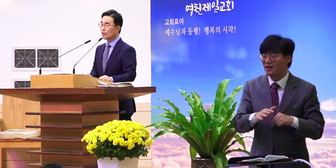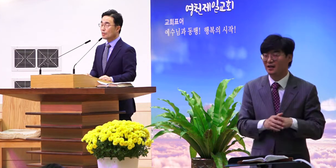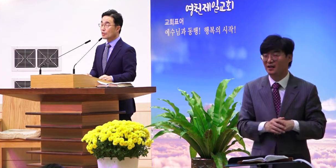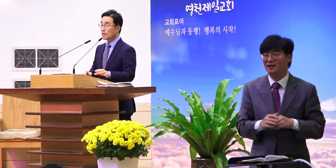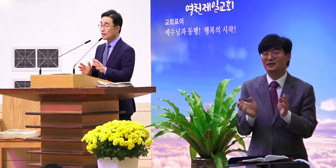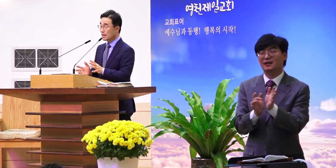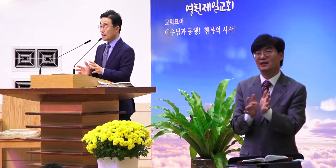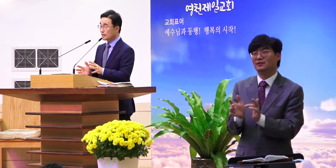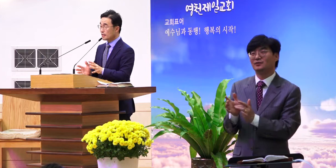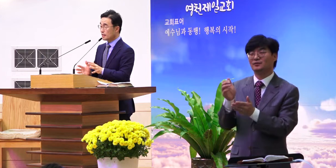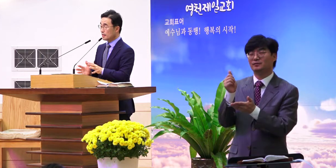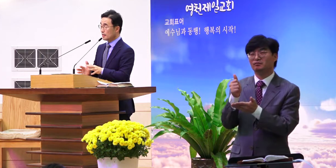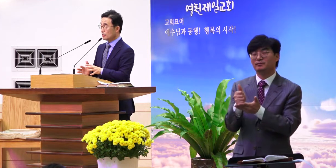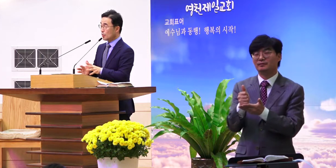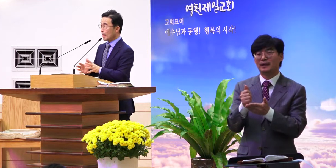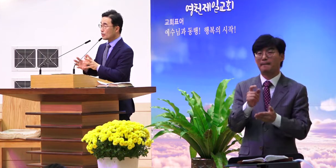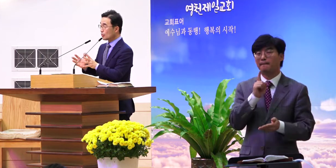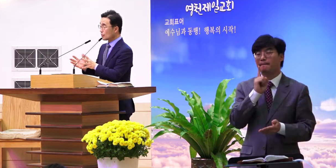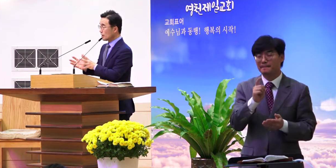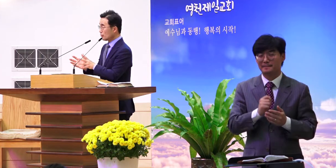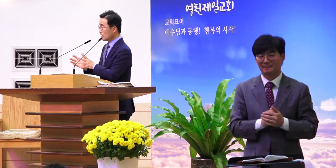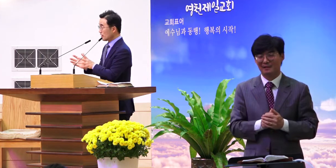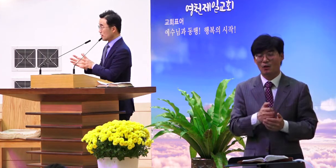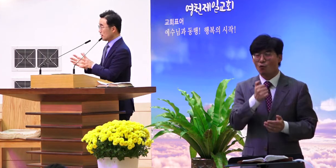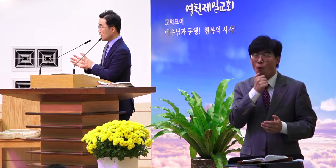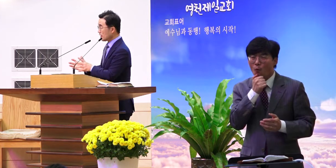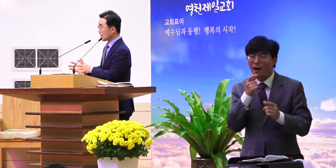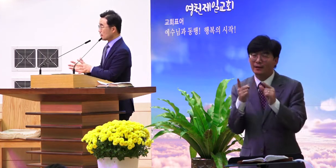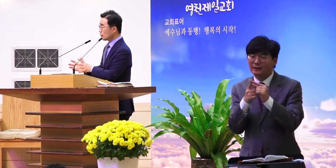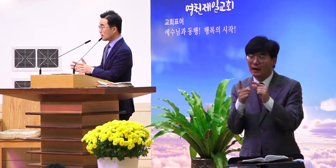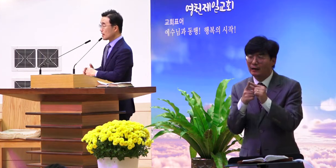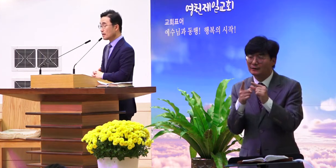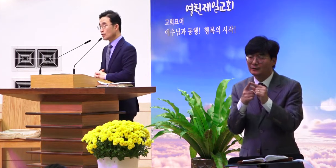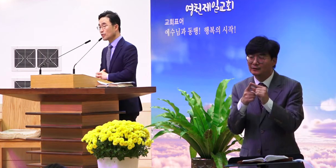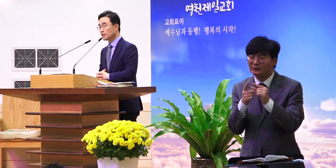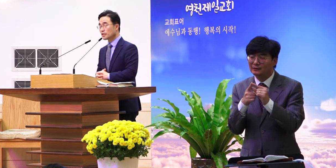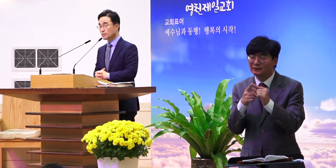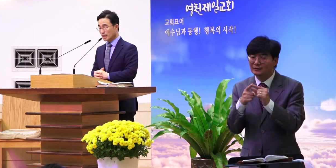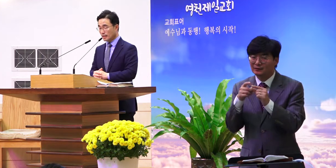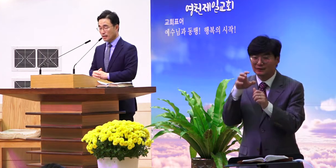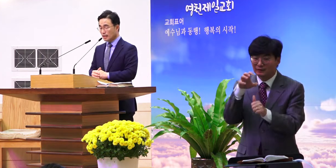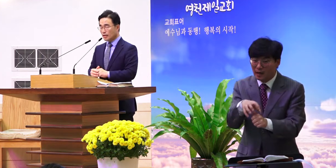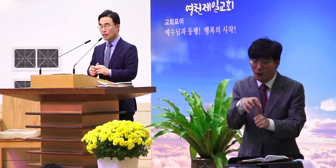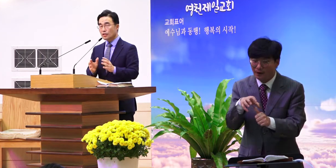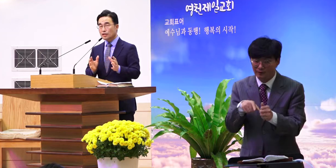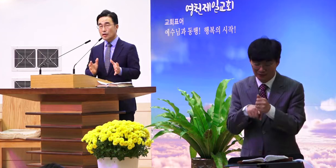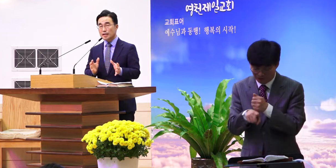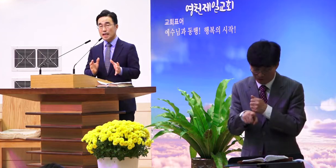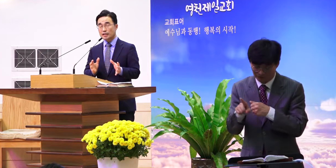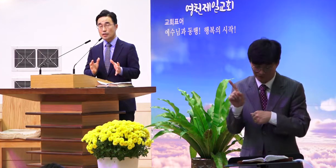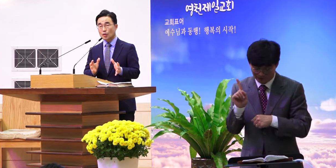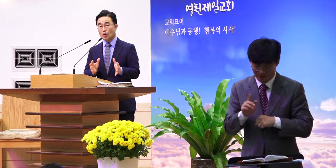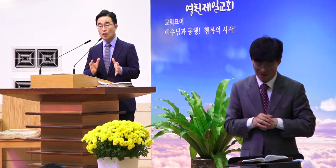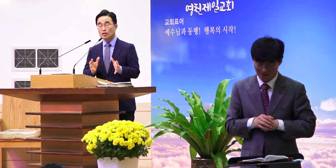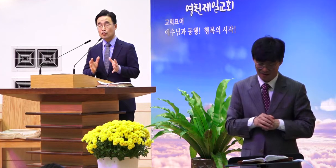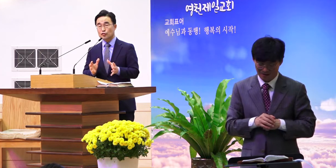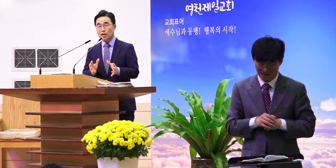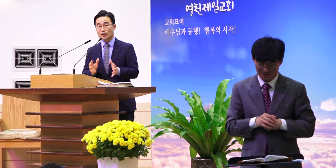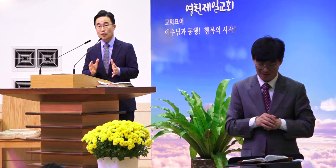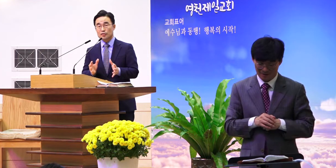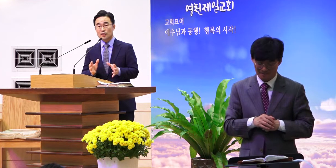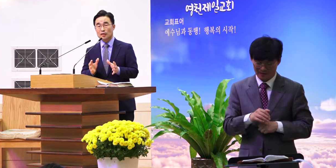않으시고 제사장이라든지 많은 용어들이 우리 익히 아는 유대인들이 아는 용어들이 있었지만 그런 걸 사용하지